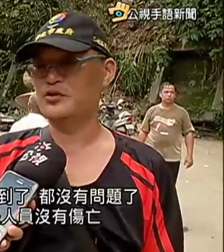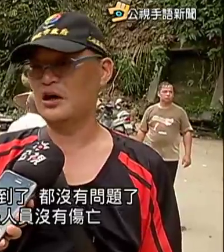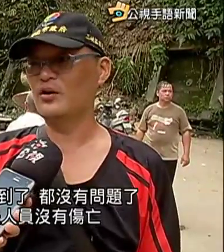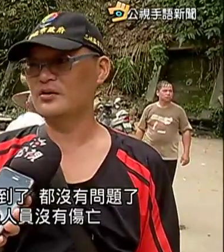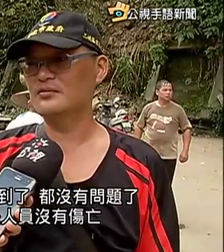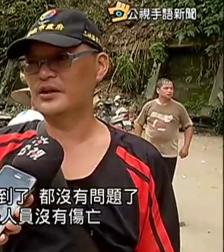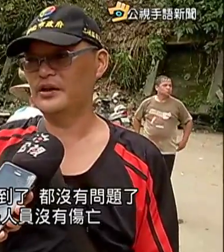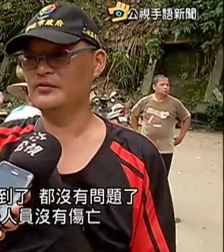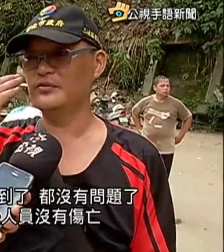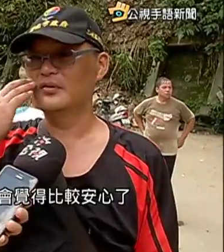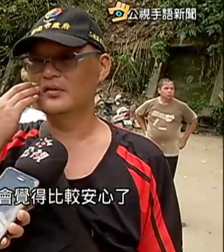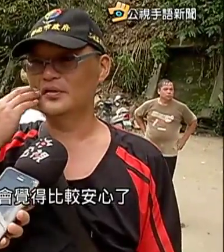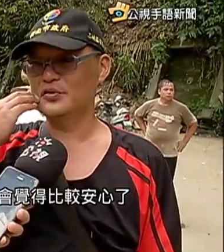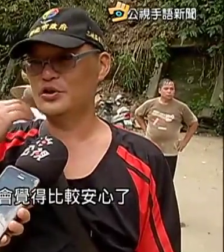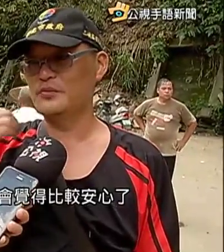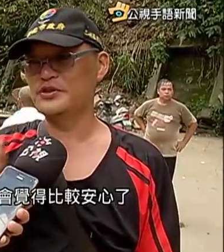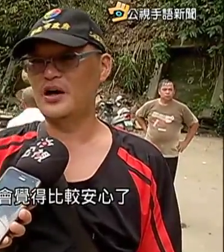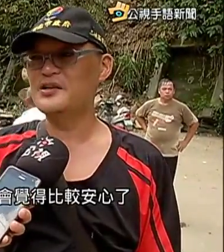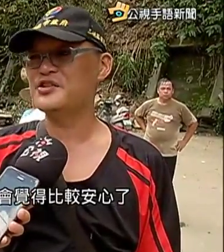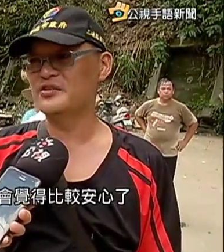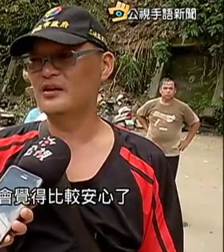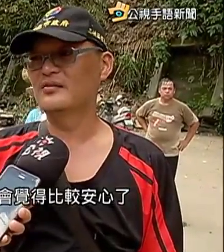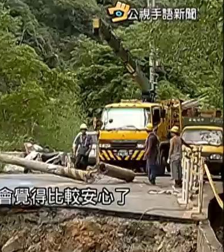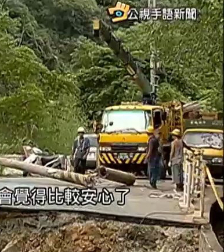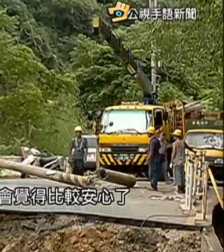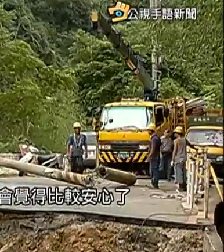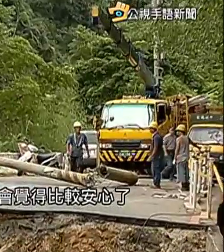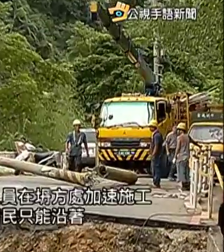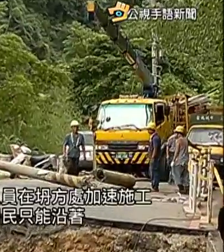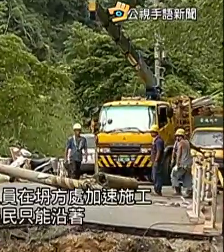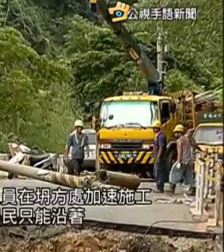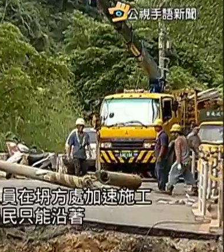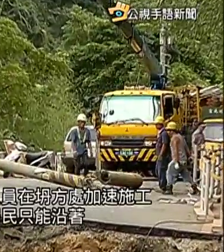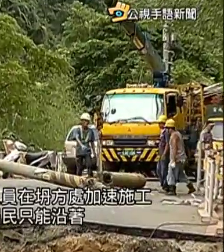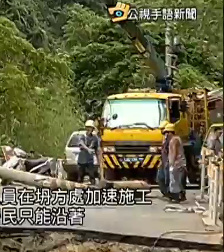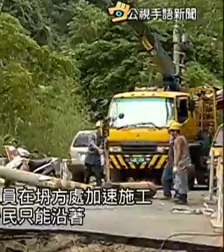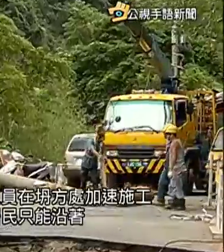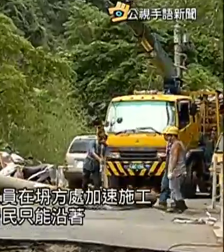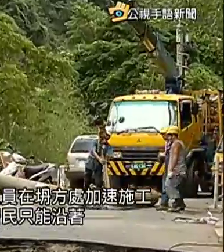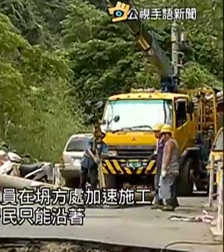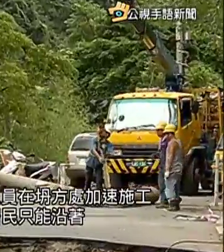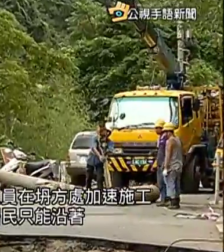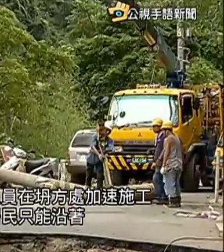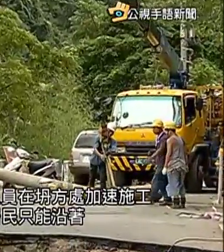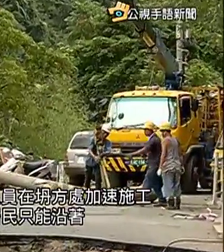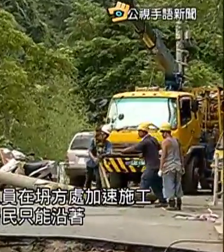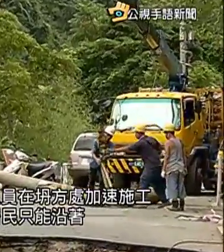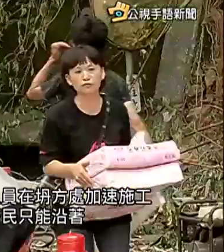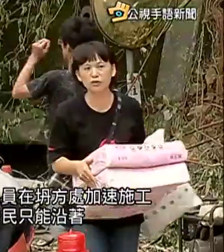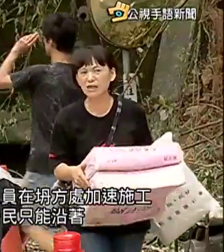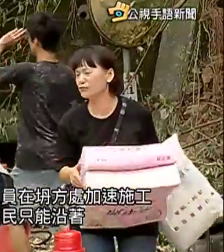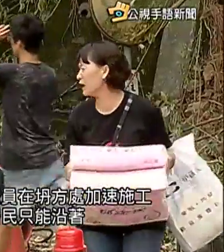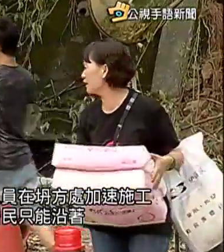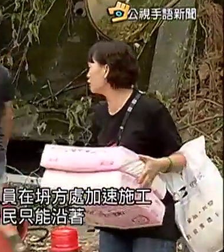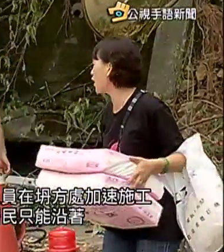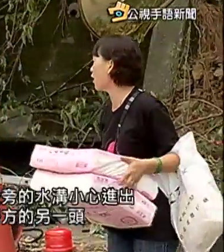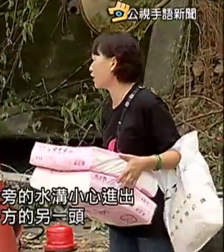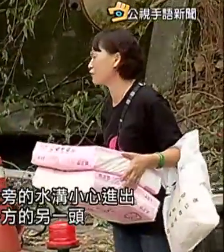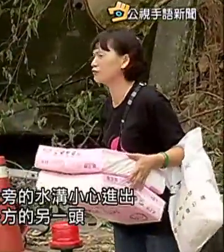伤亡，这一点就觉得比较安心了。 此外，工程人员在坍方处加速施工，居民只能沿着坍方路段